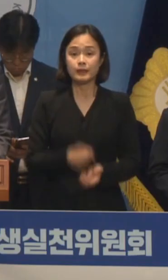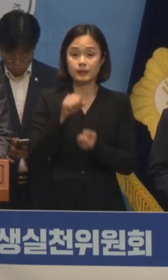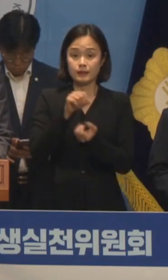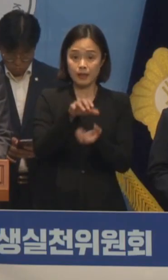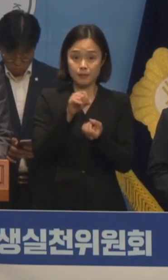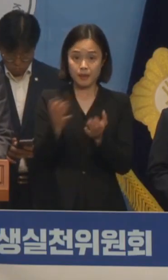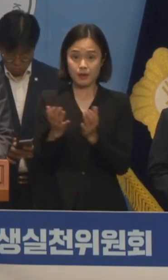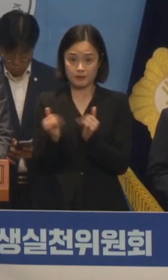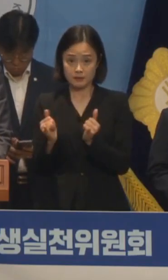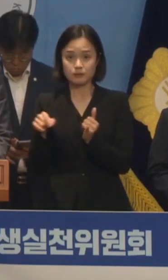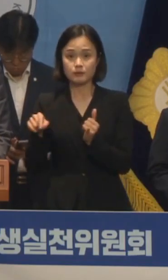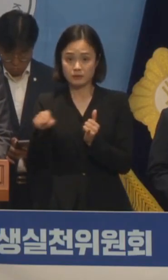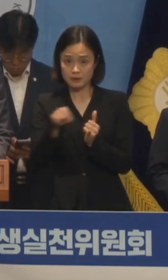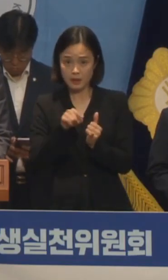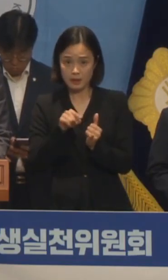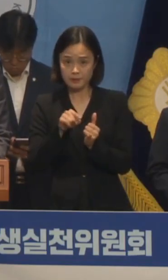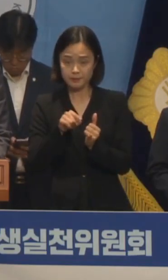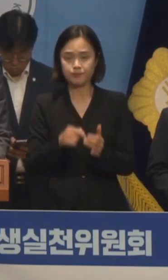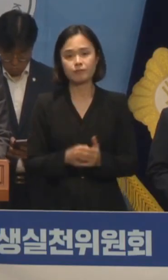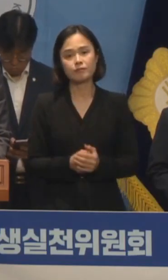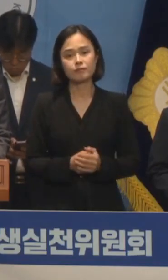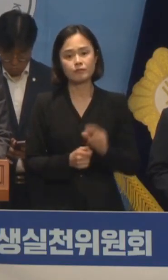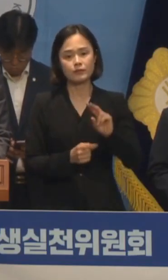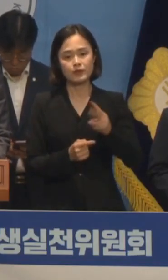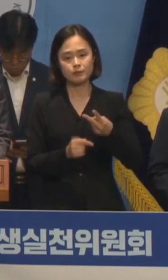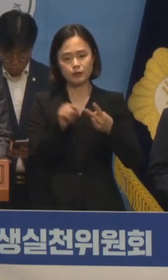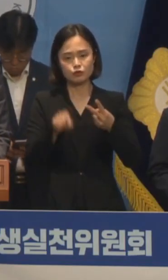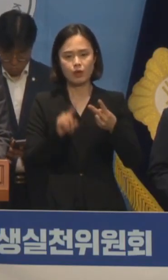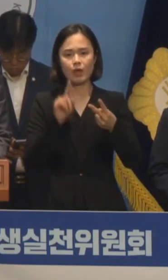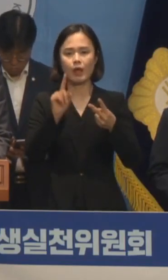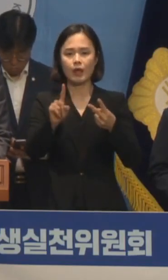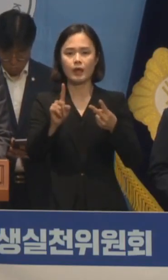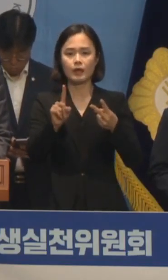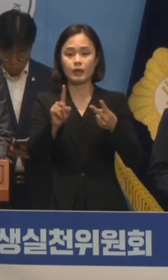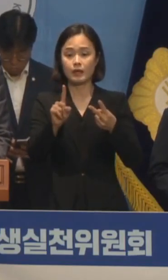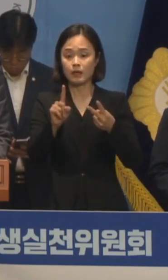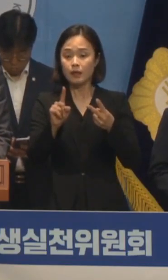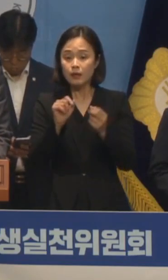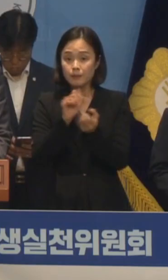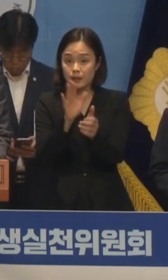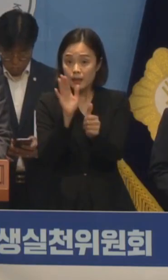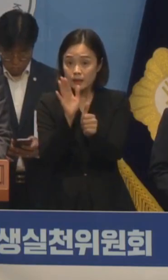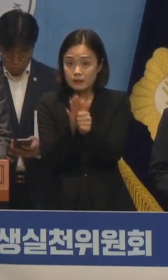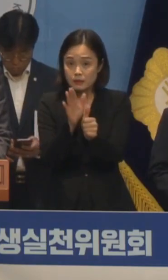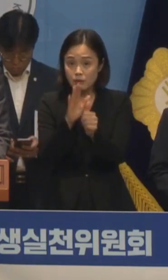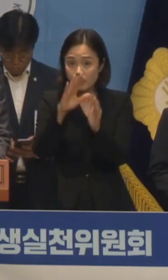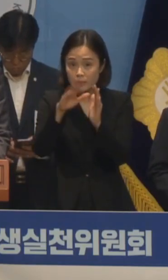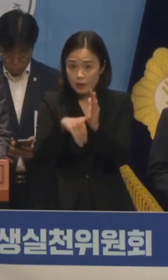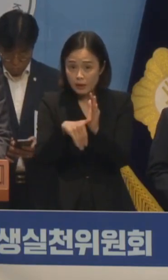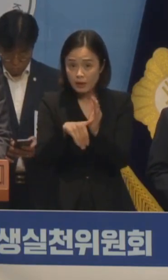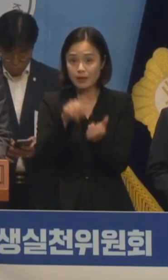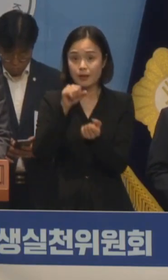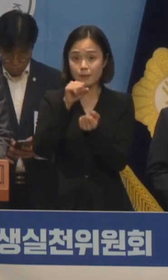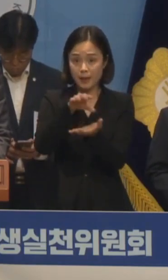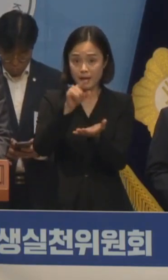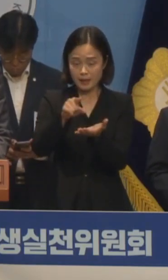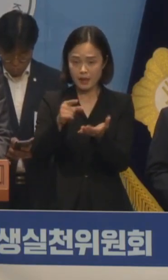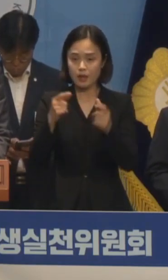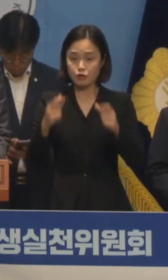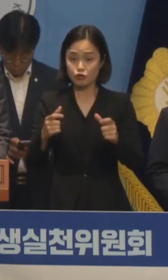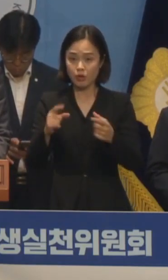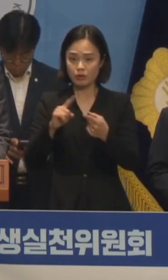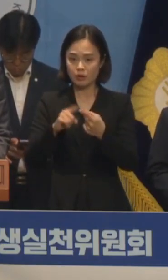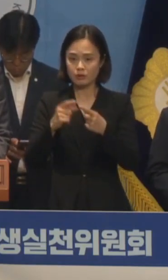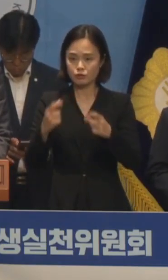이제 200개 중에 1개만 배달을 지원을 하더라도 그 배달 구역을 회수하는 소위 클렌징이라는 걸 하고 있는데